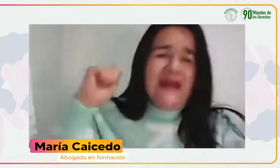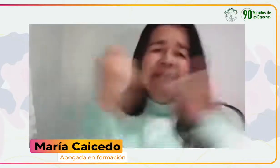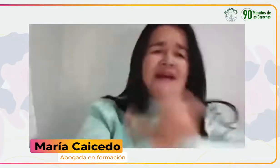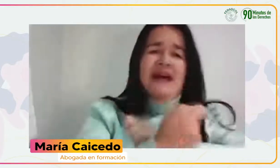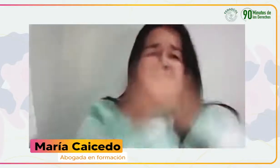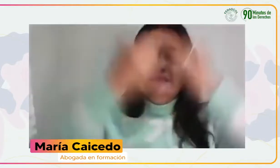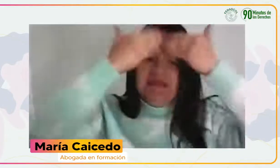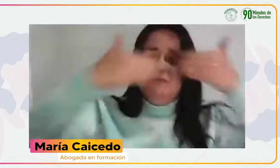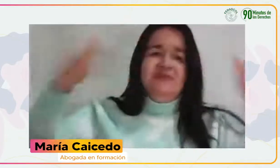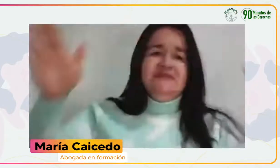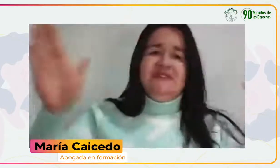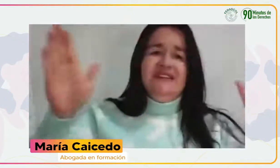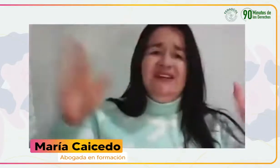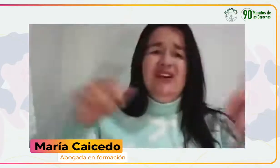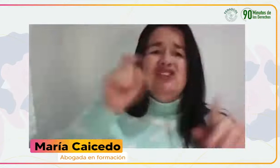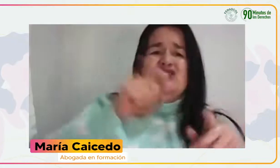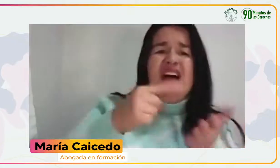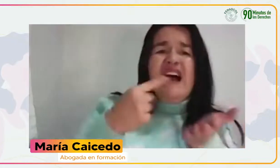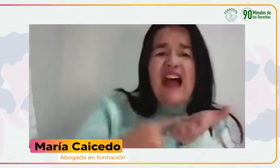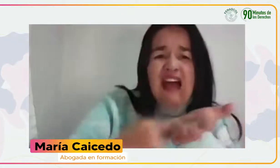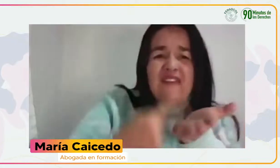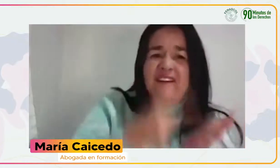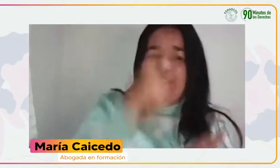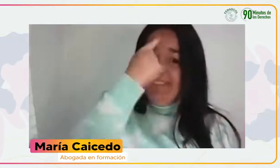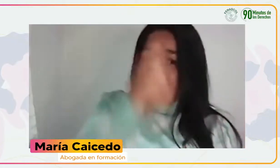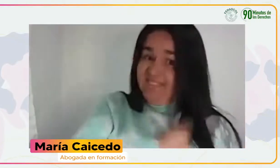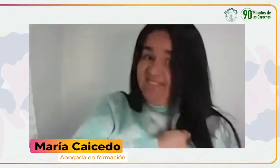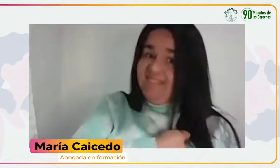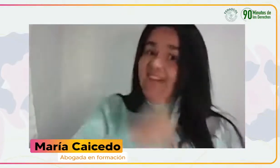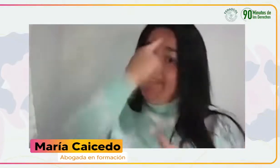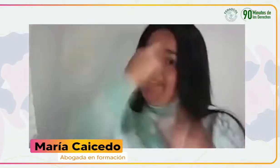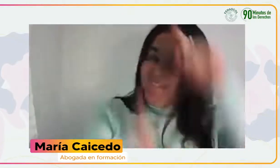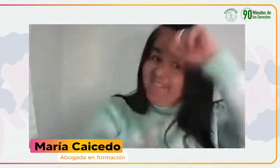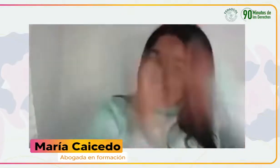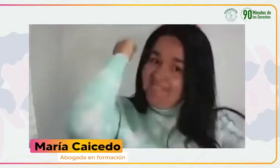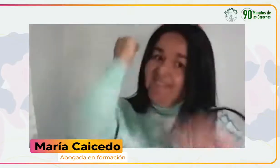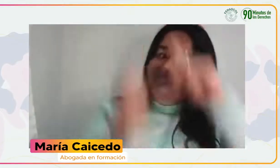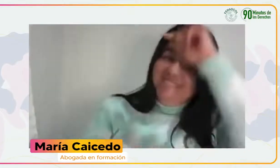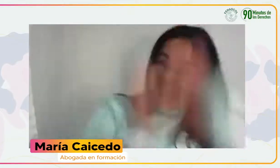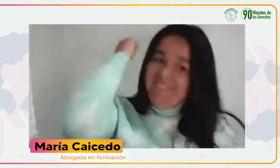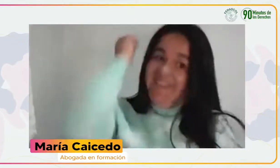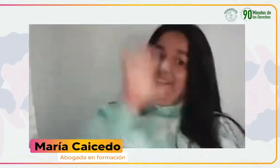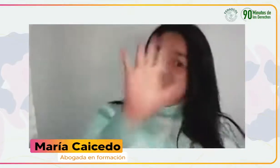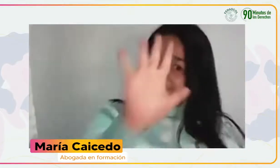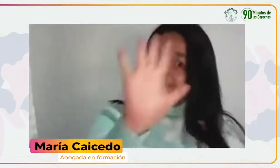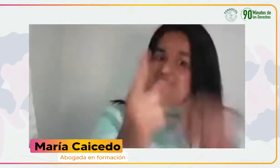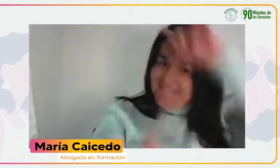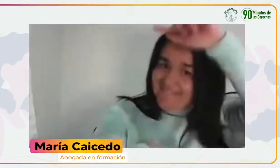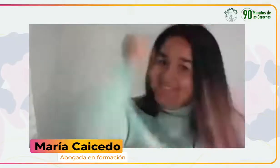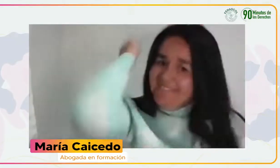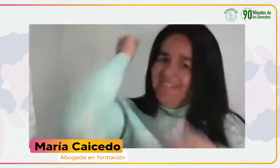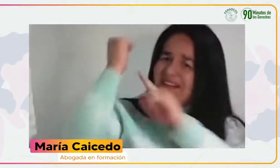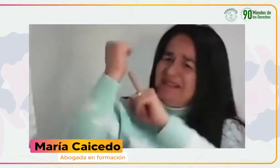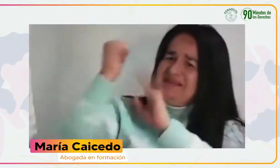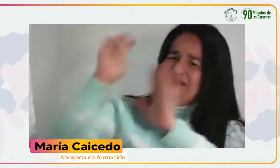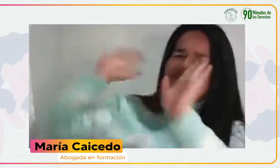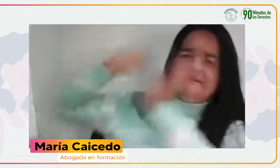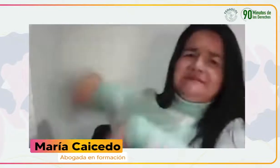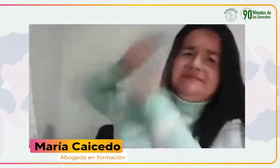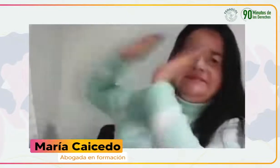atrás y que pensemos en cambiar los paradigmas y abrir nuestra mente y decir, bueno, espere que es que esto fue lo que pasó y